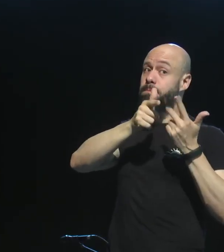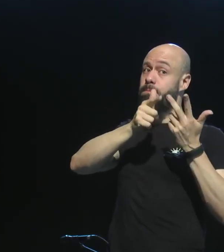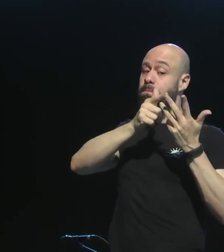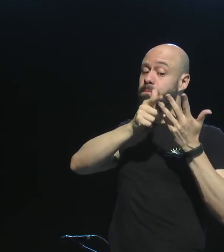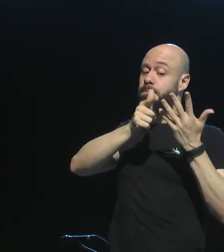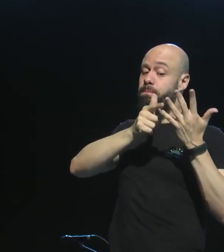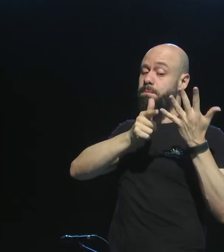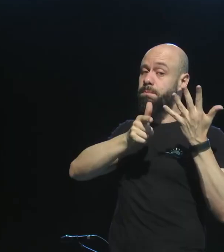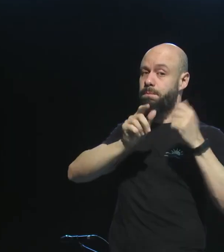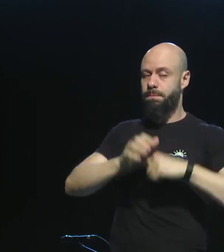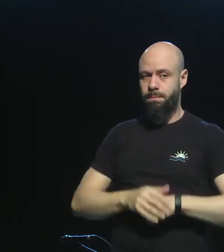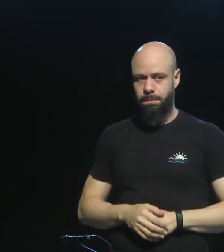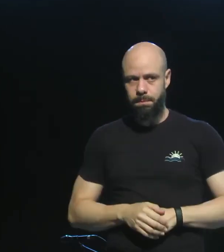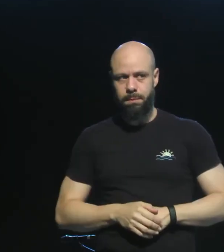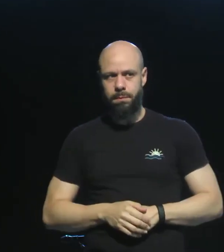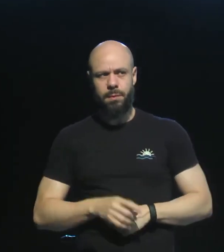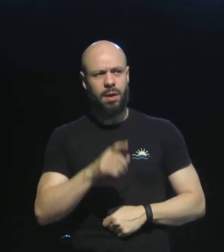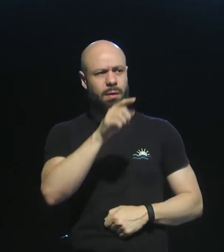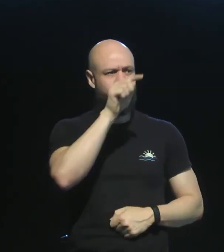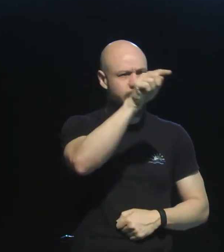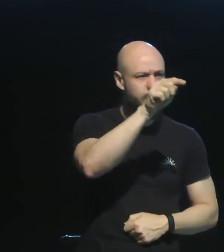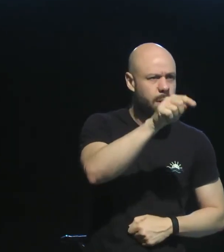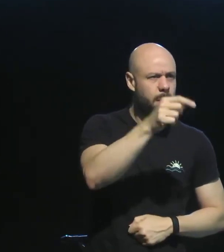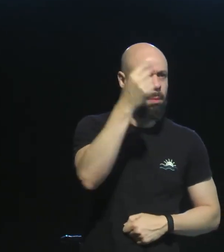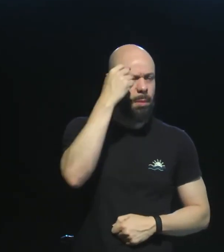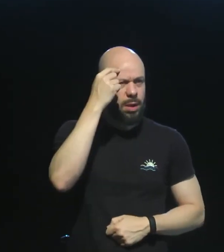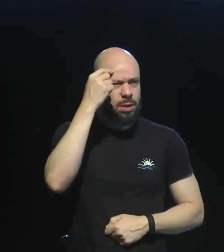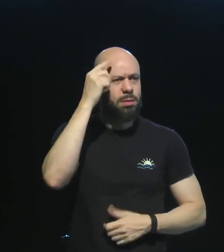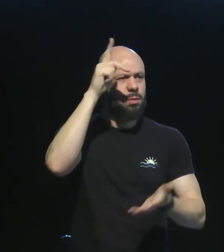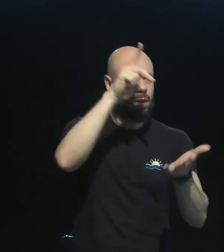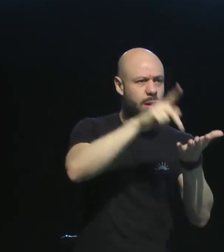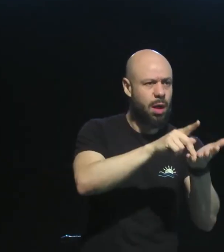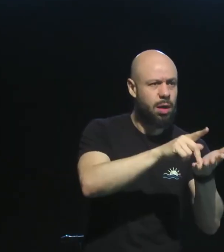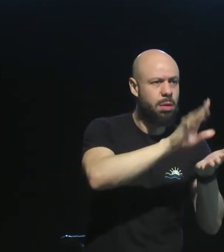que o que é verdade para você pode não ser verdade para mim.